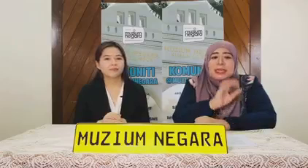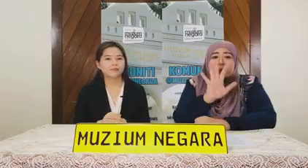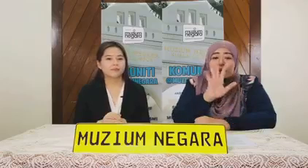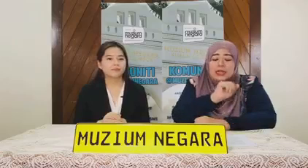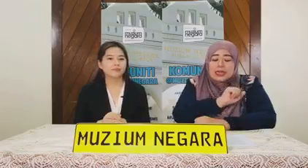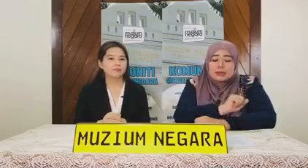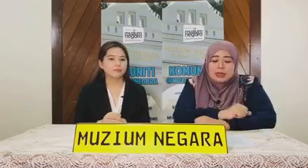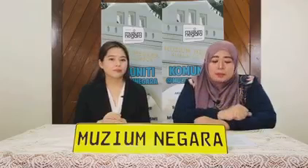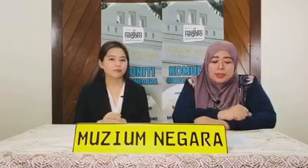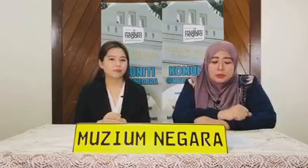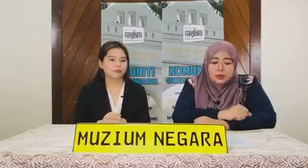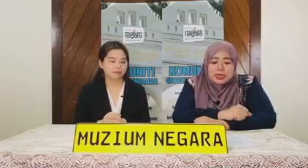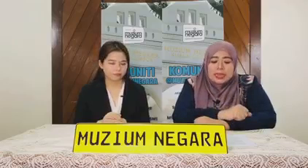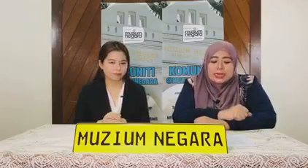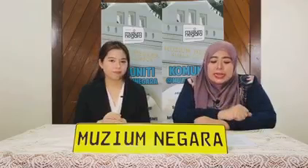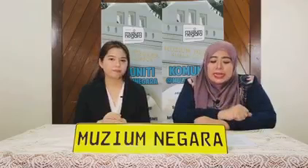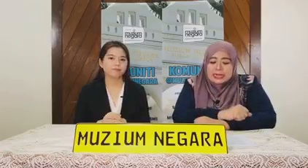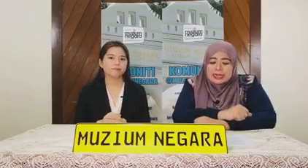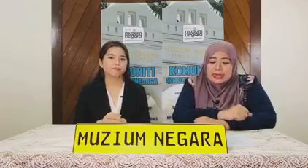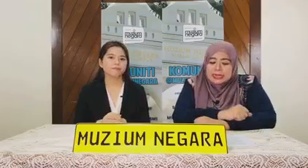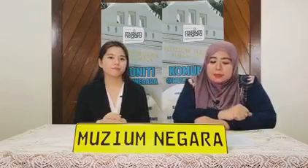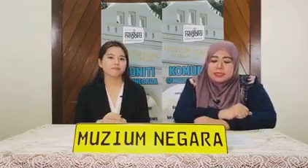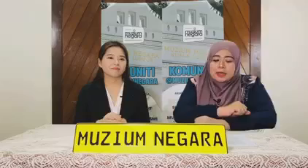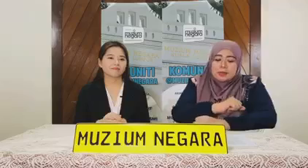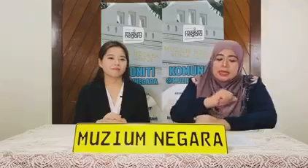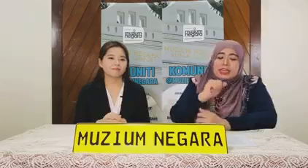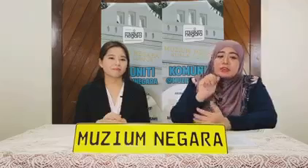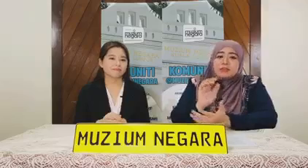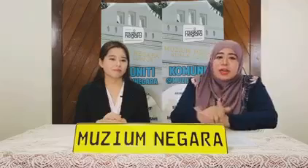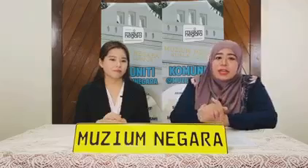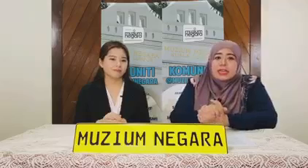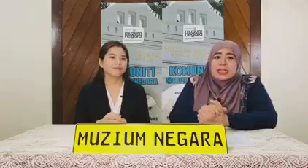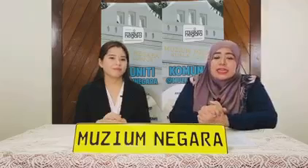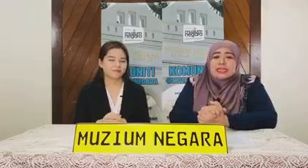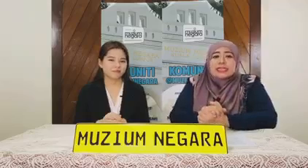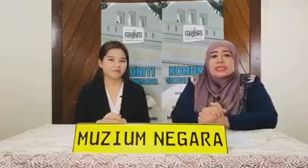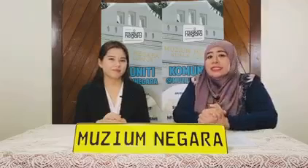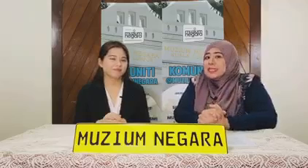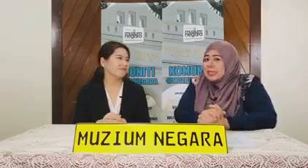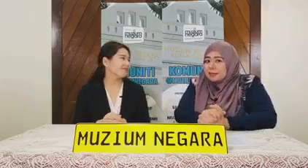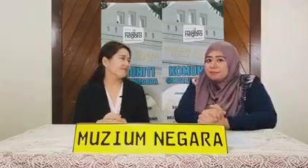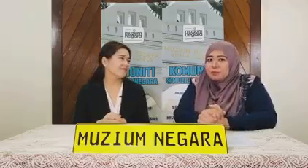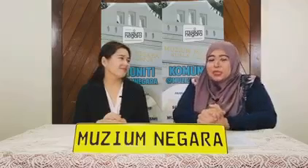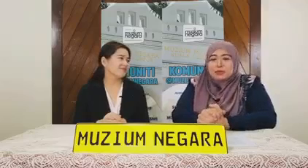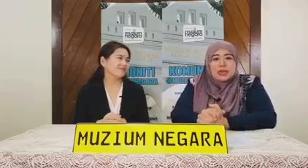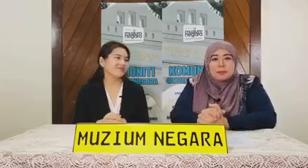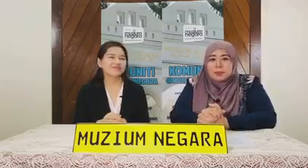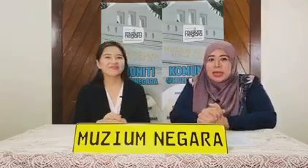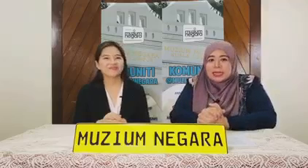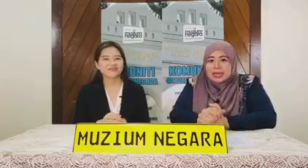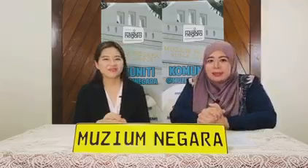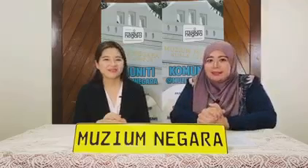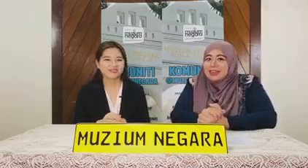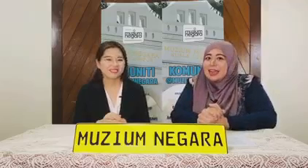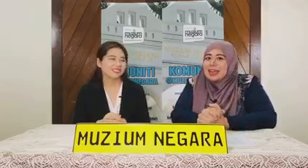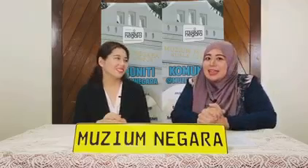akan bawakan 5 episod dan kali ini bersama Kak Ifang kita dah sediakan beberapa perkataan dan